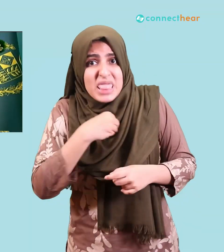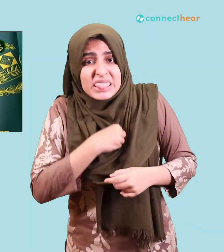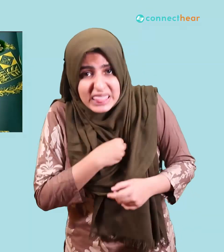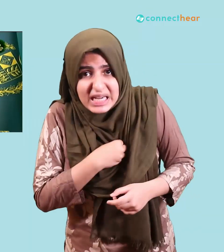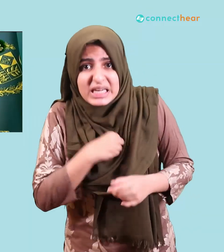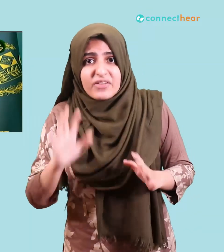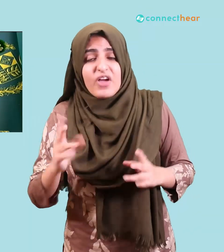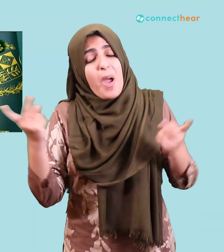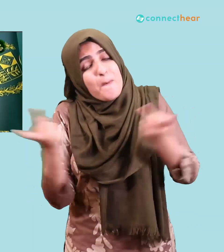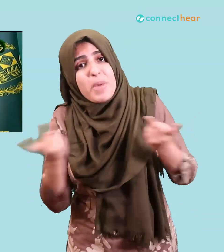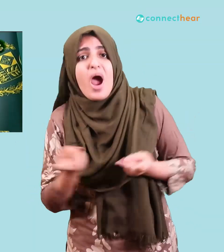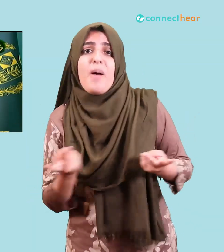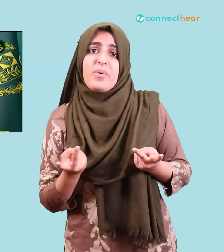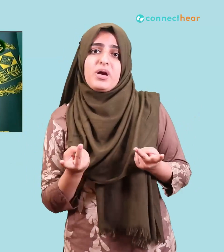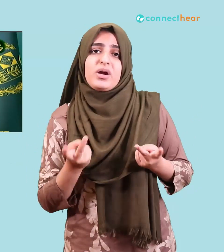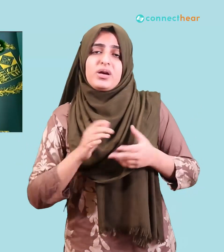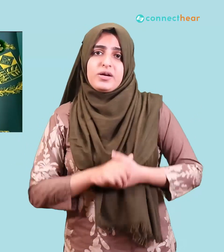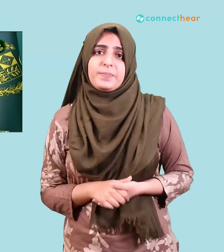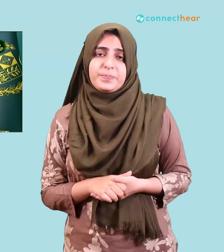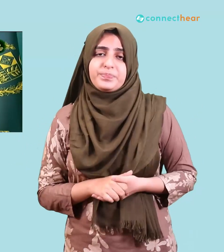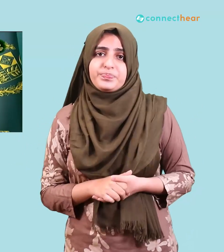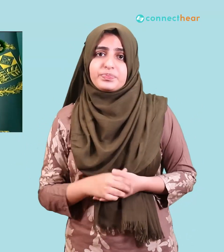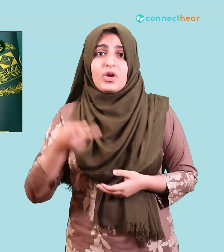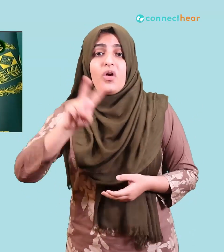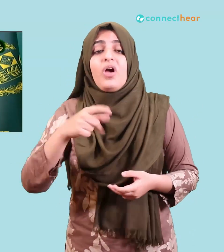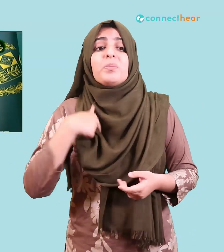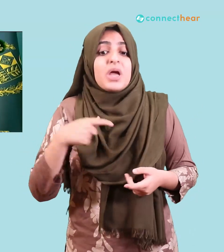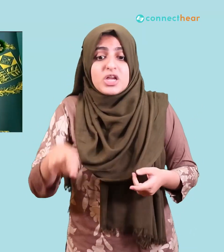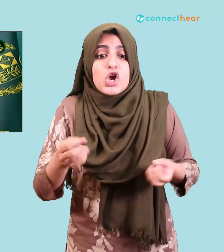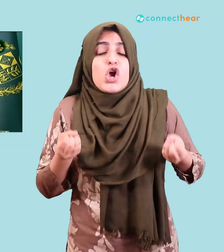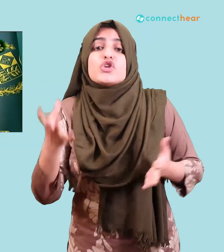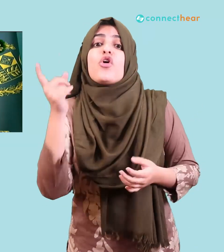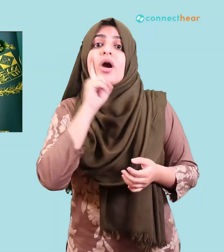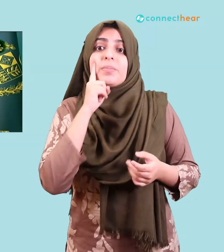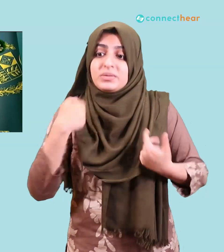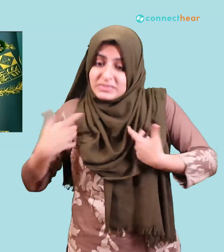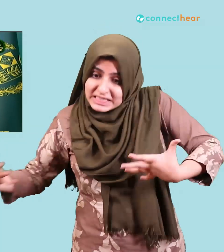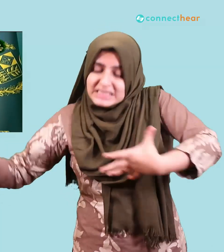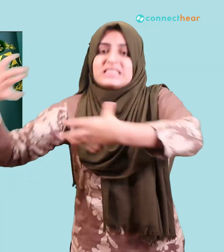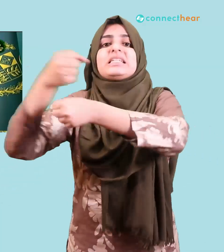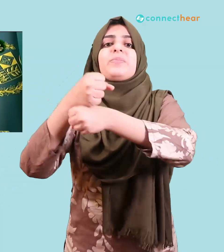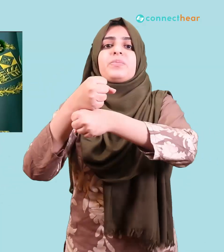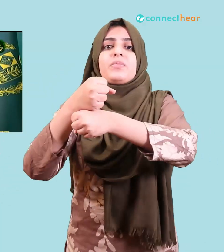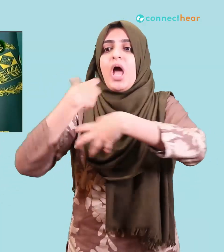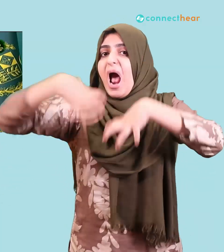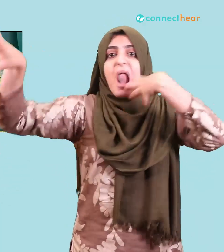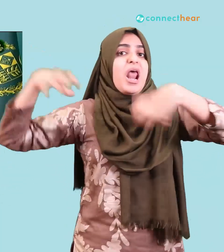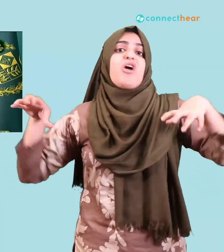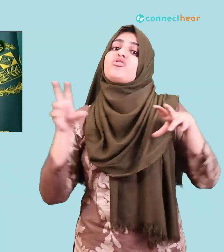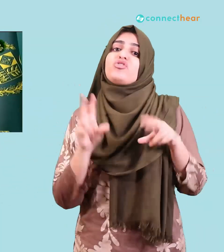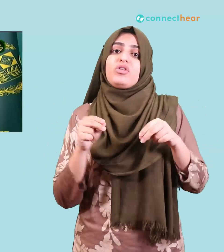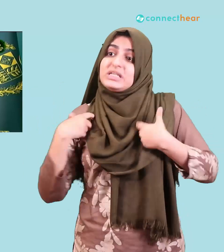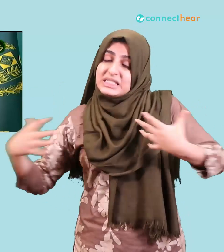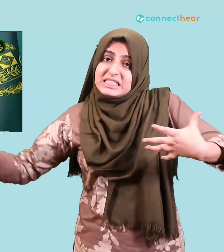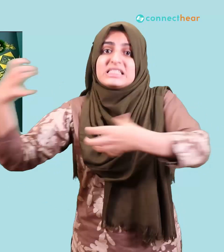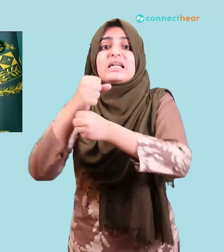ہے؟ اور یہ صرف، اور یہ ہم تب کریں گے جب ہم کلیکٹیولی مل کے کریں۔ اور میں آپ کو